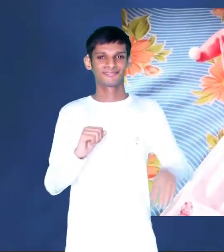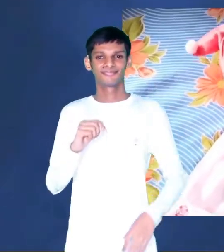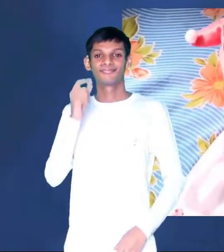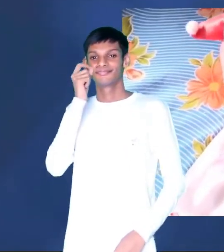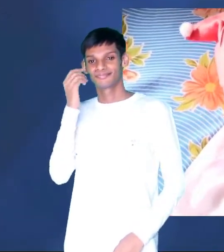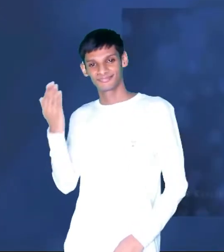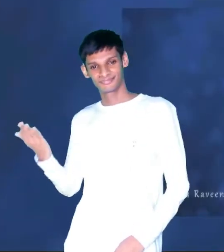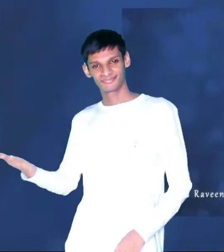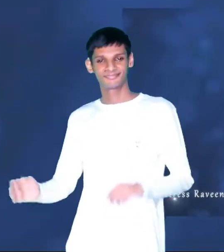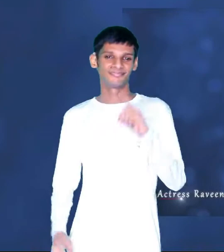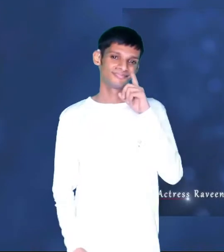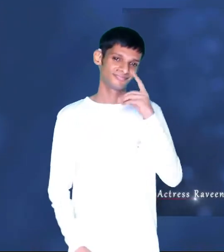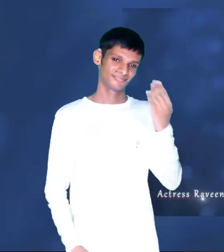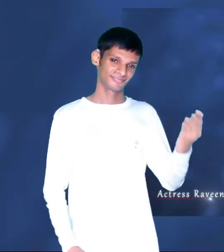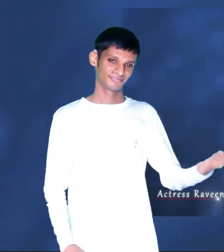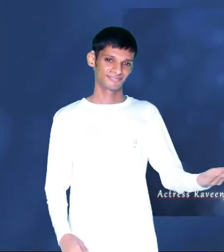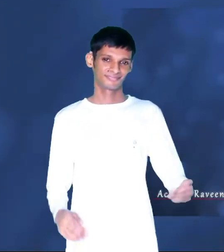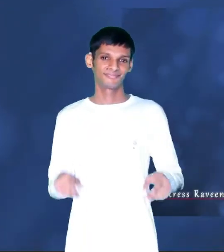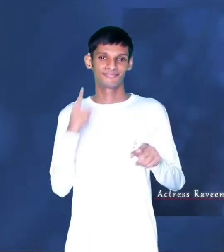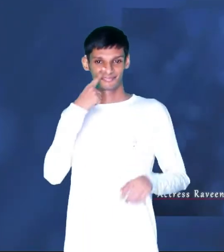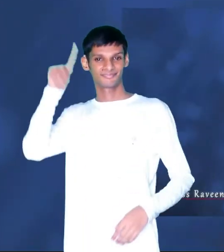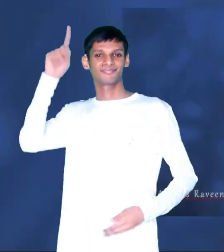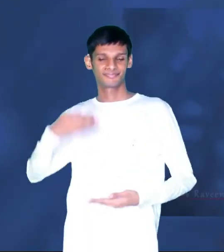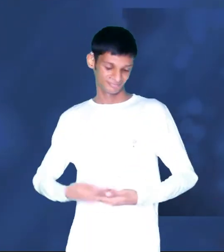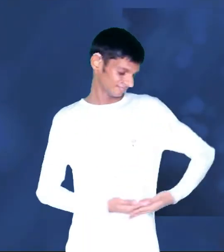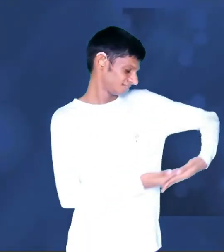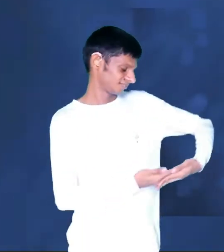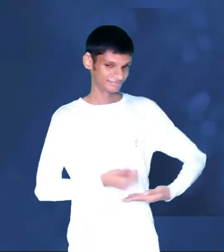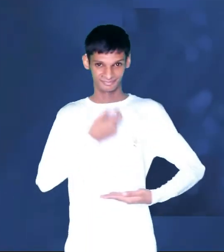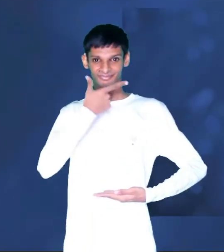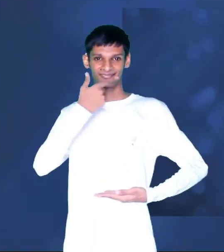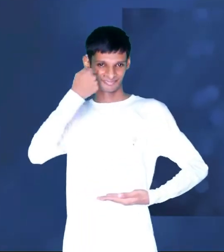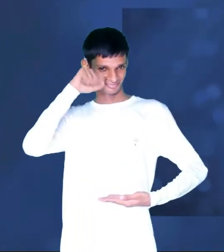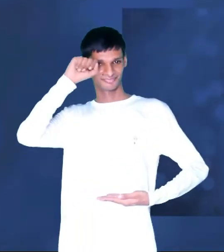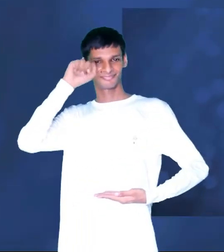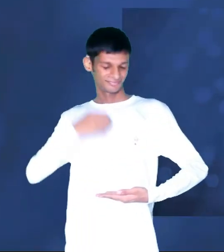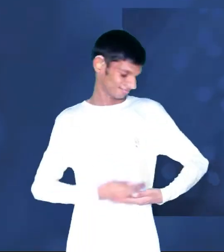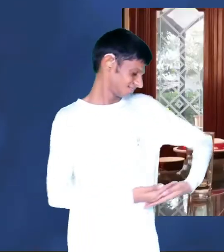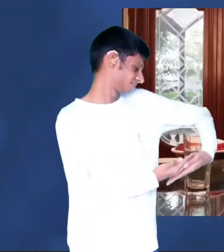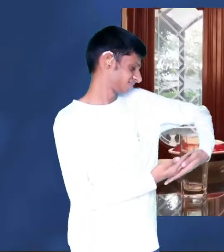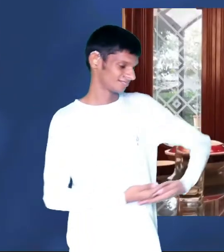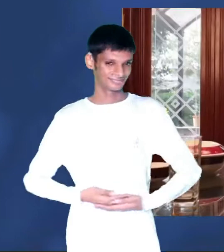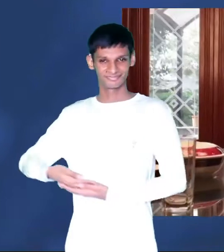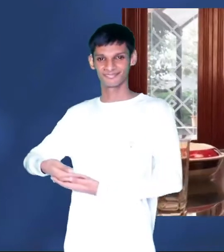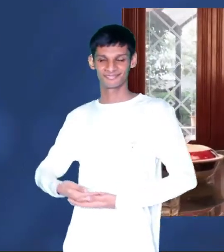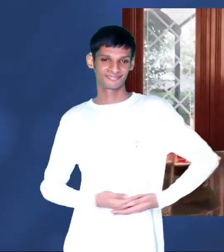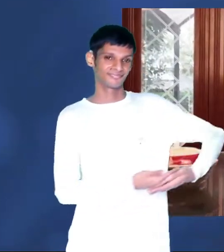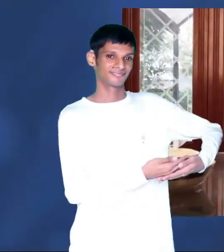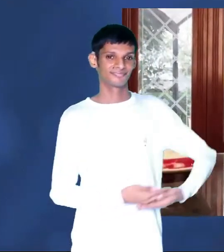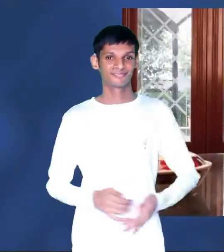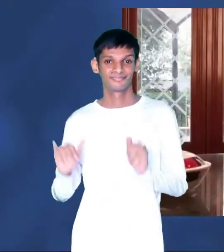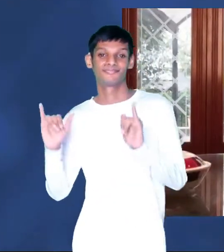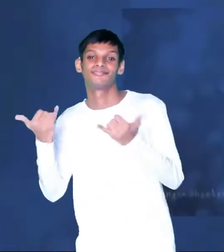है, लड़के की तरह लड़के भी माँ की गोद में हंसती रोती